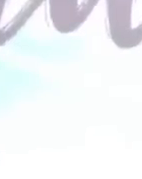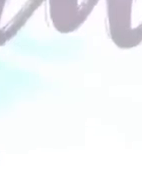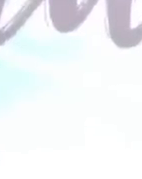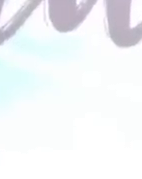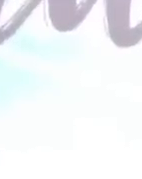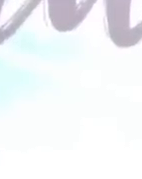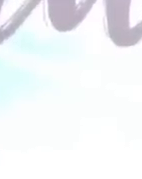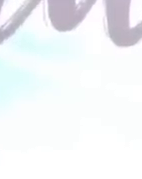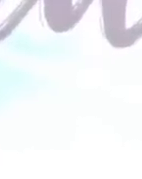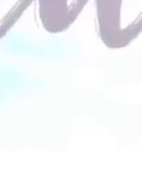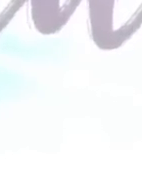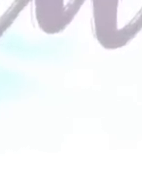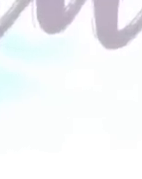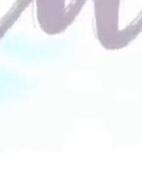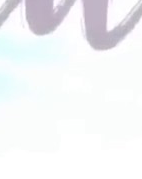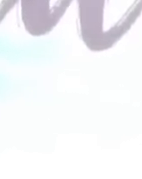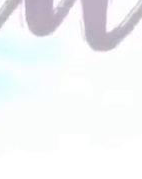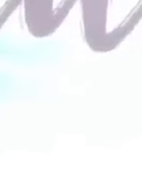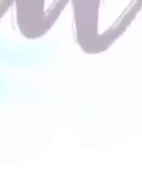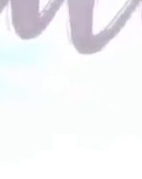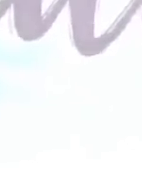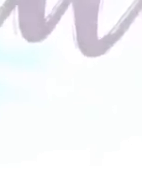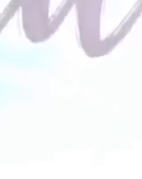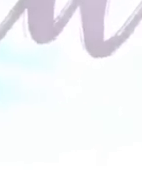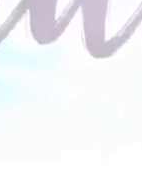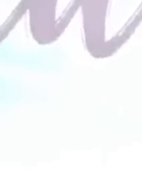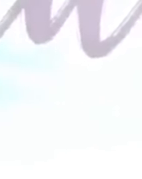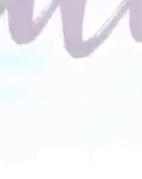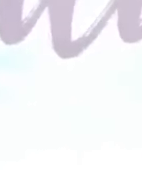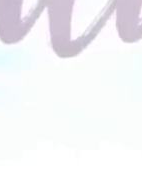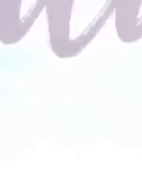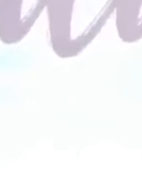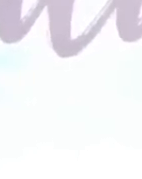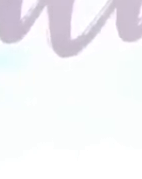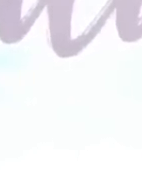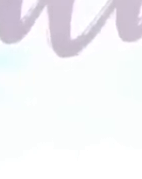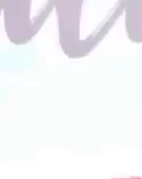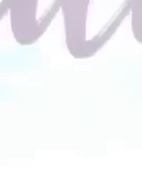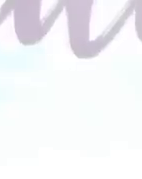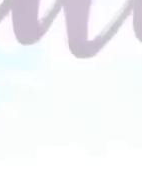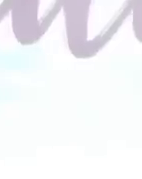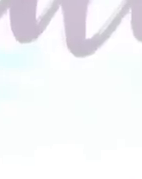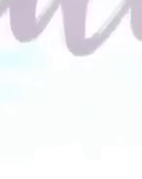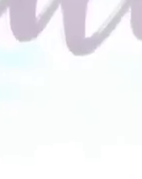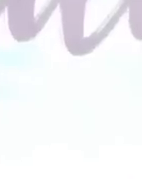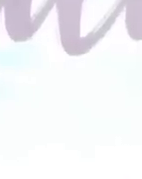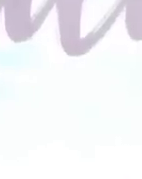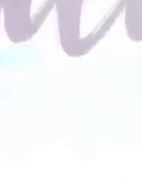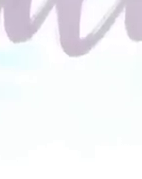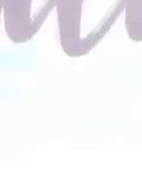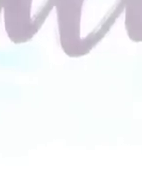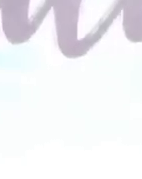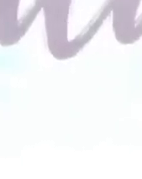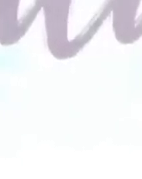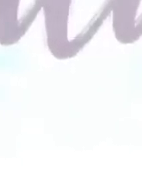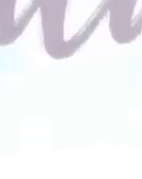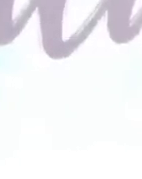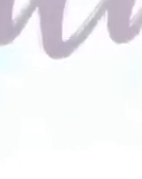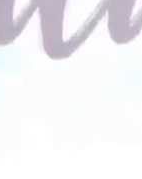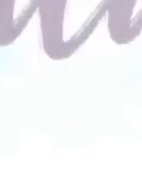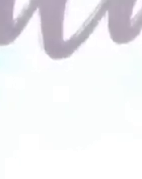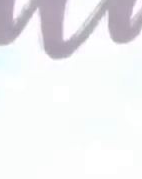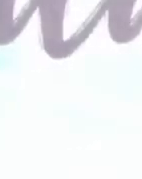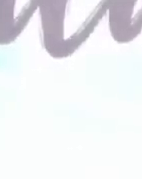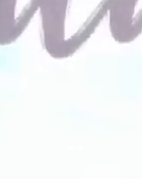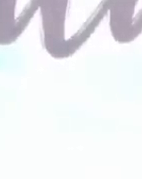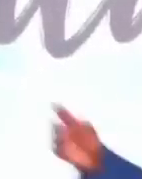Naongea na watu wana binadamu. Ukijiona una akili kuliko, yani jipime mwenyewe sasa hivi. Jipime sasa hivi. Ukijiona una akili